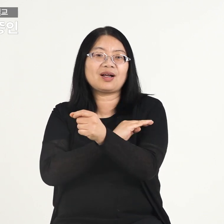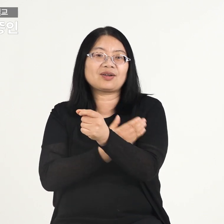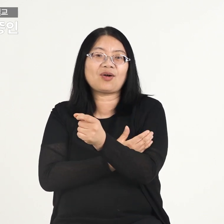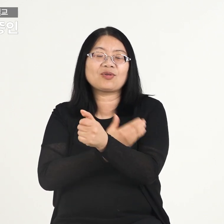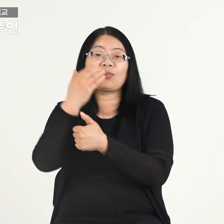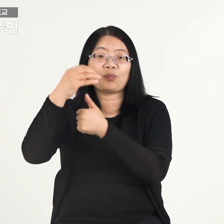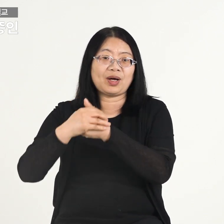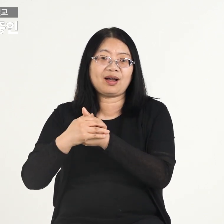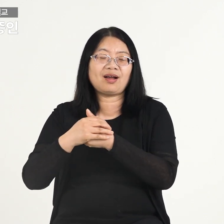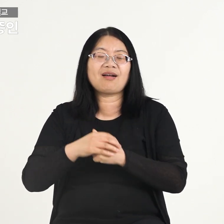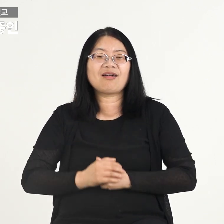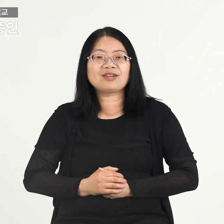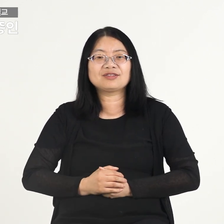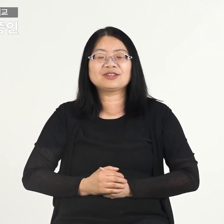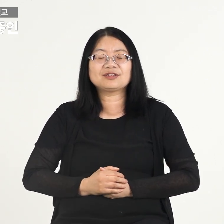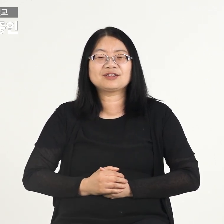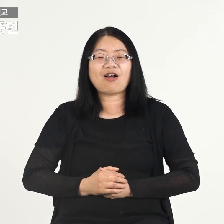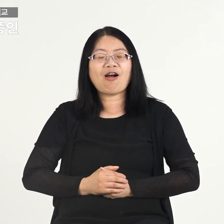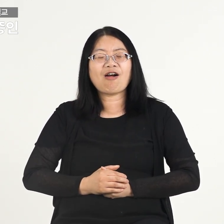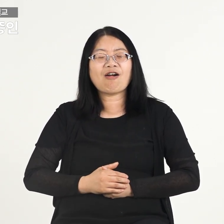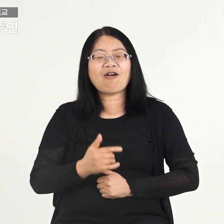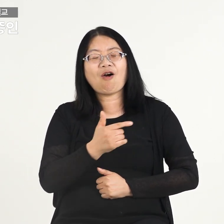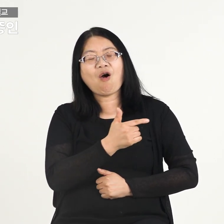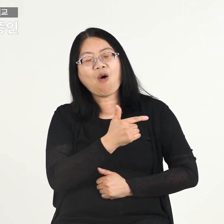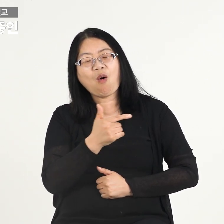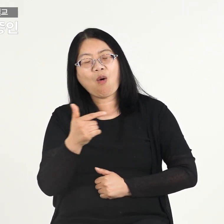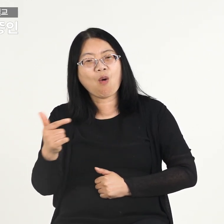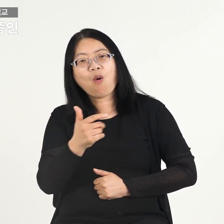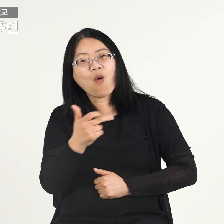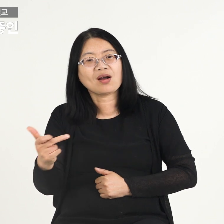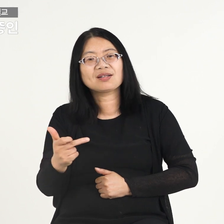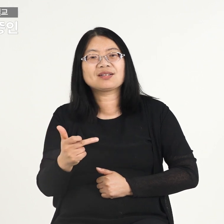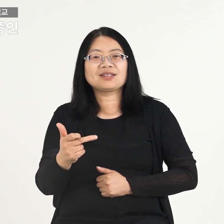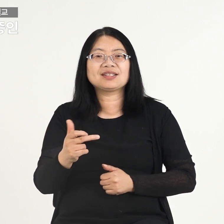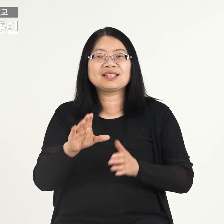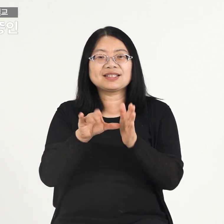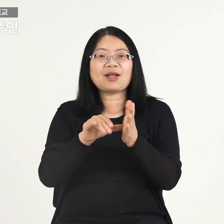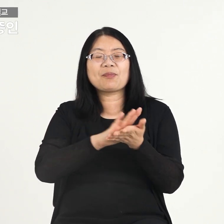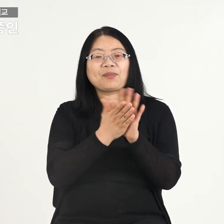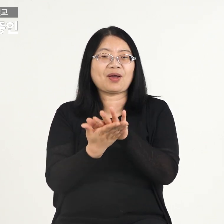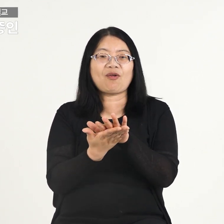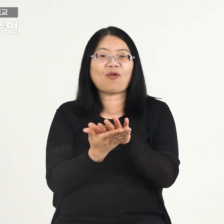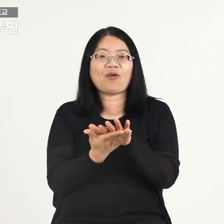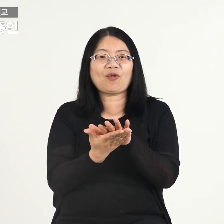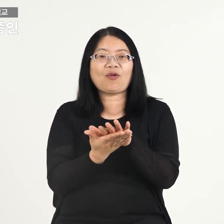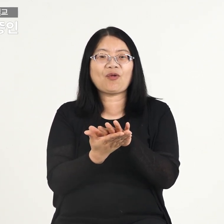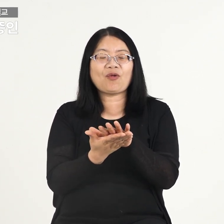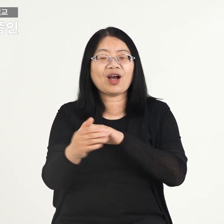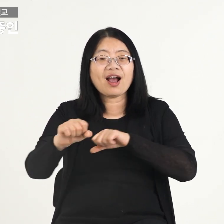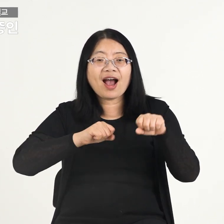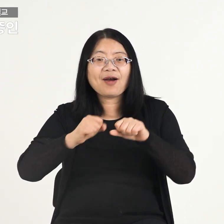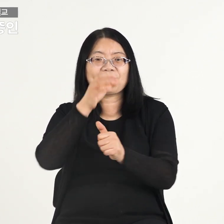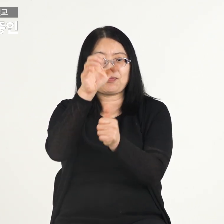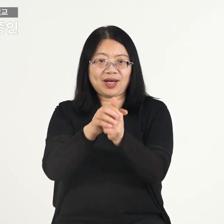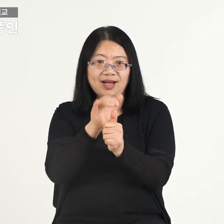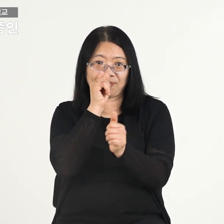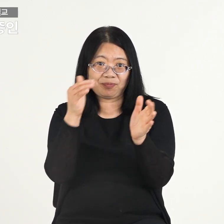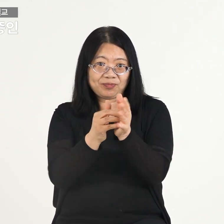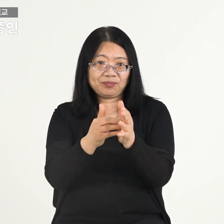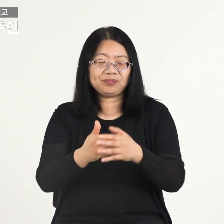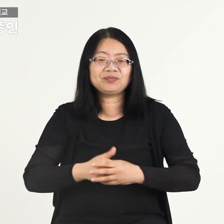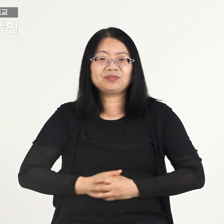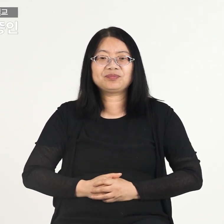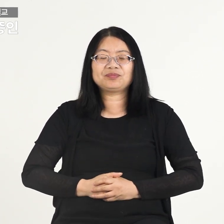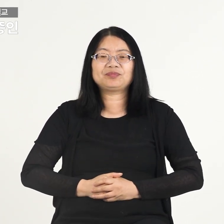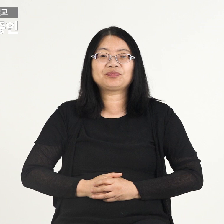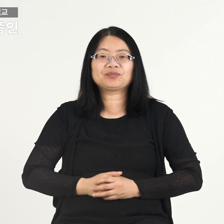권능을 부여받아서 어마어마한 시대적 변혁을 일궈냈습니다. 근데 만약에